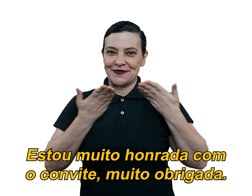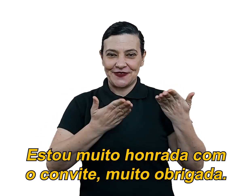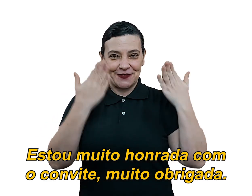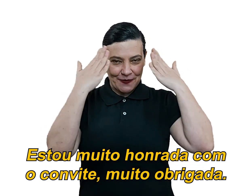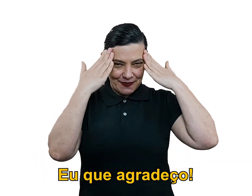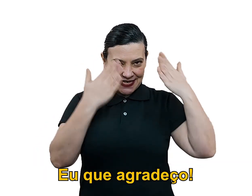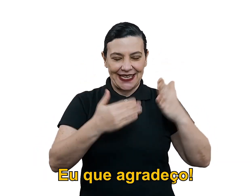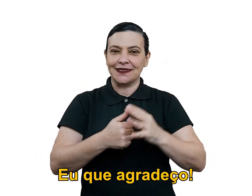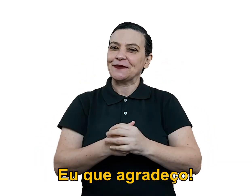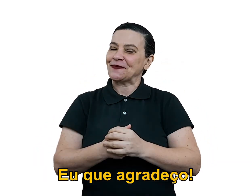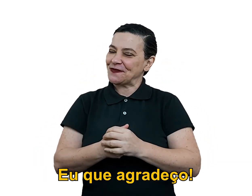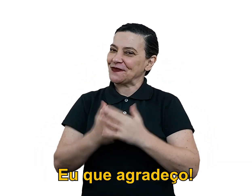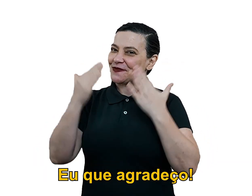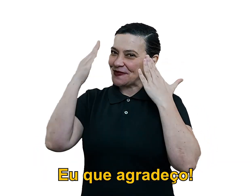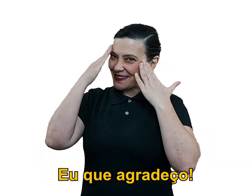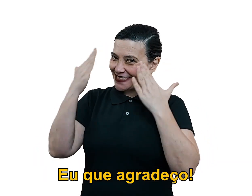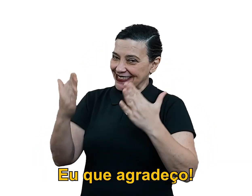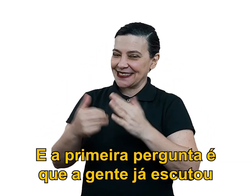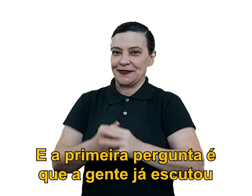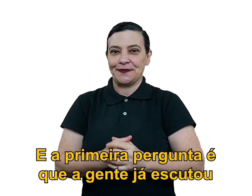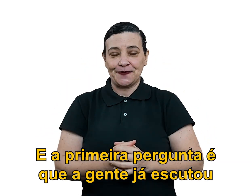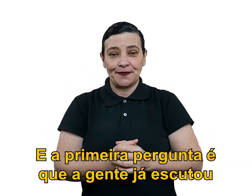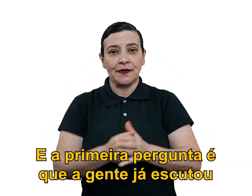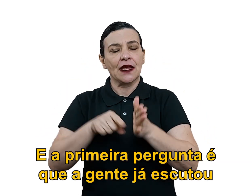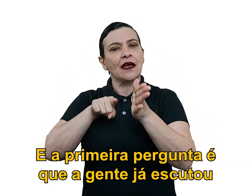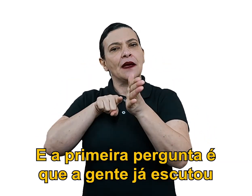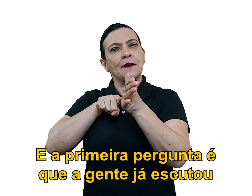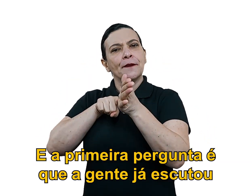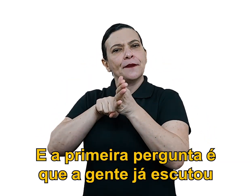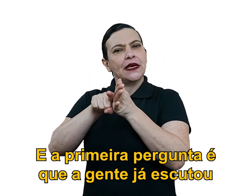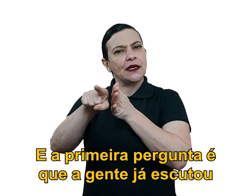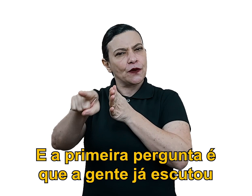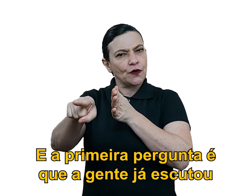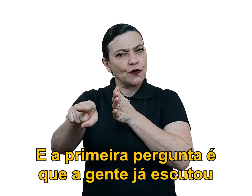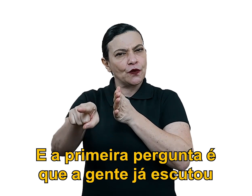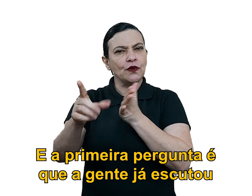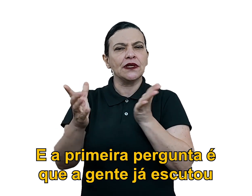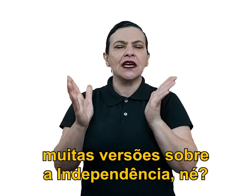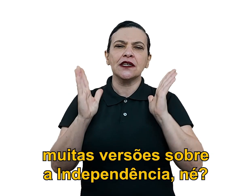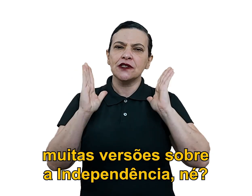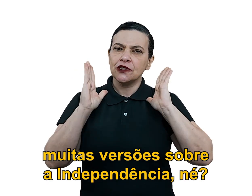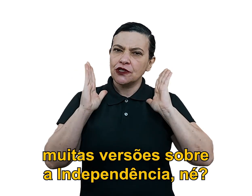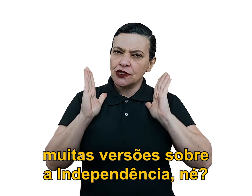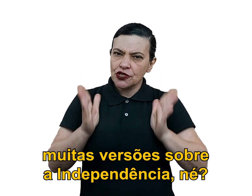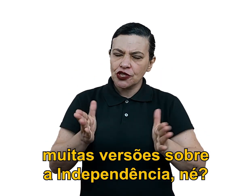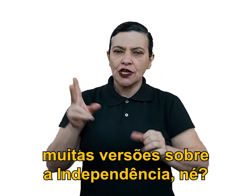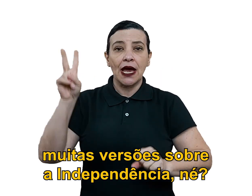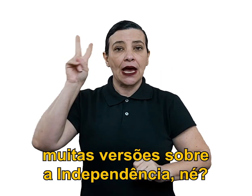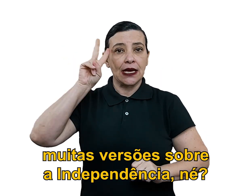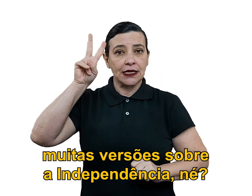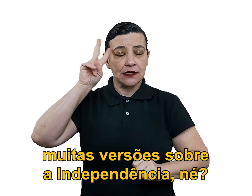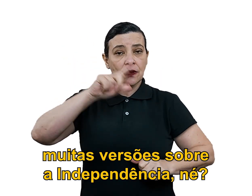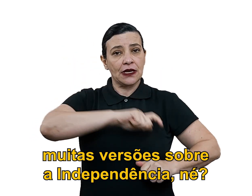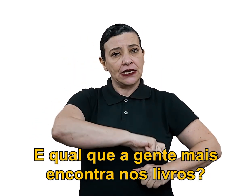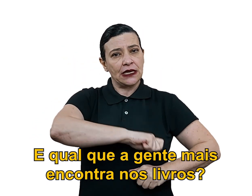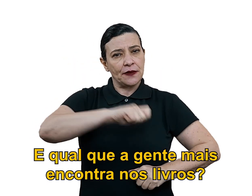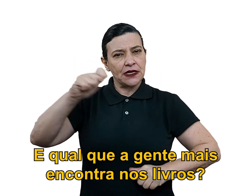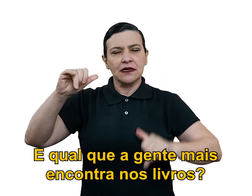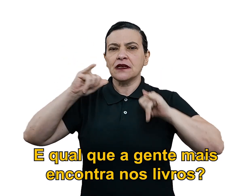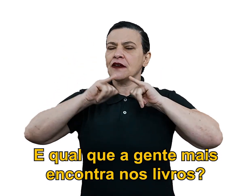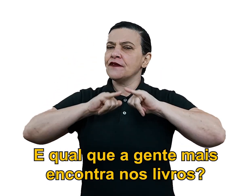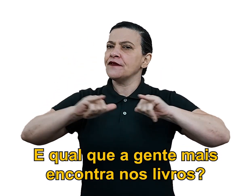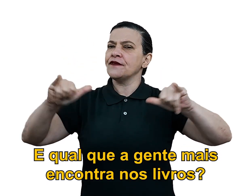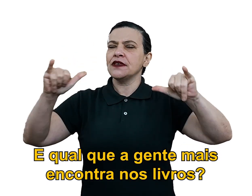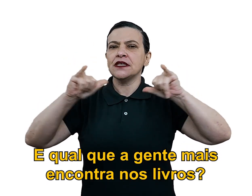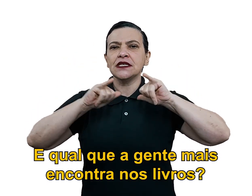muito obrigada. Eu que agradeço. E a primeira pergunta é que a gente já escutou muitas versões sobre a independência, né? E qual